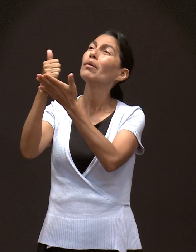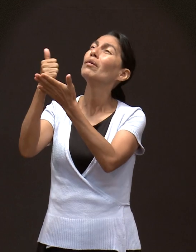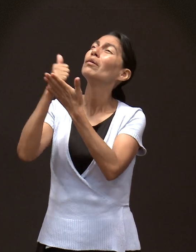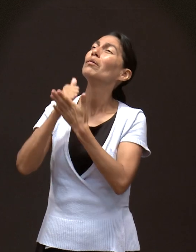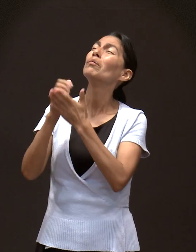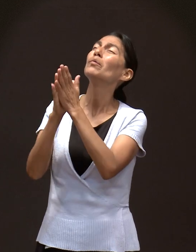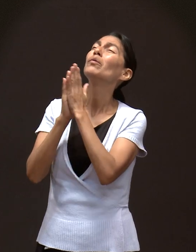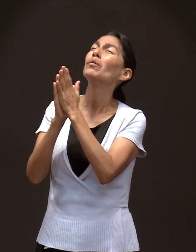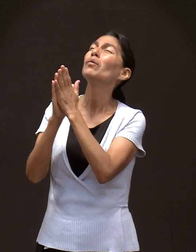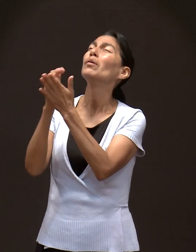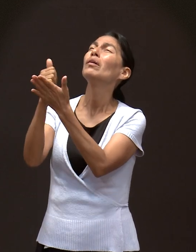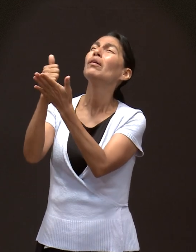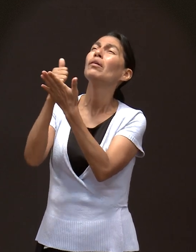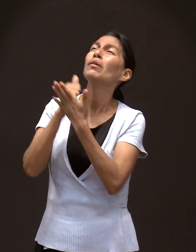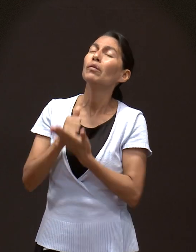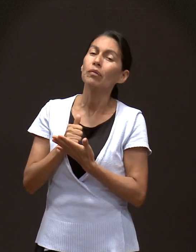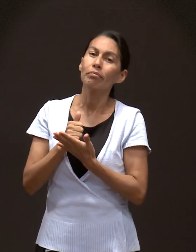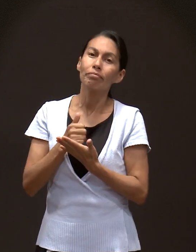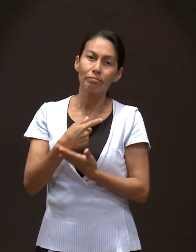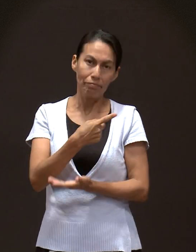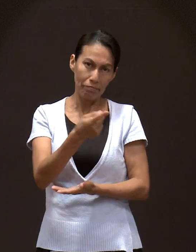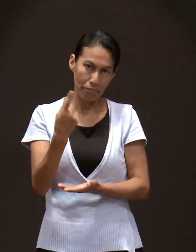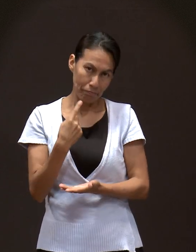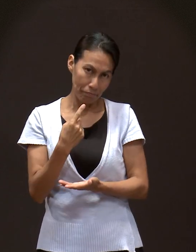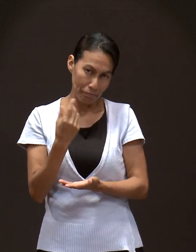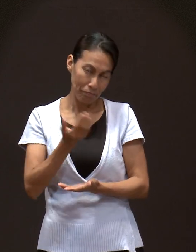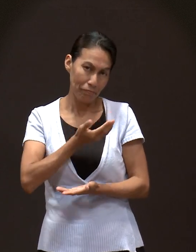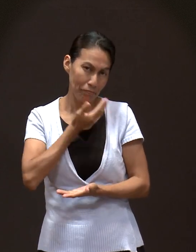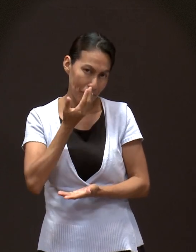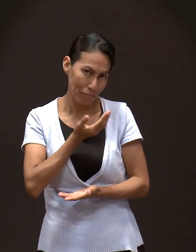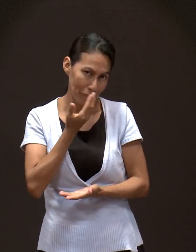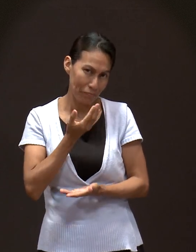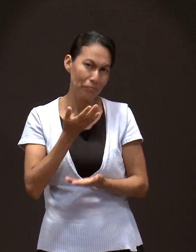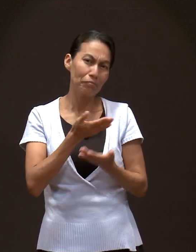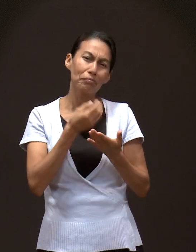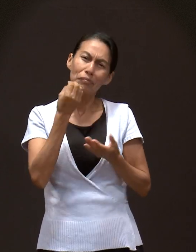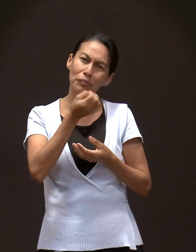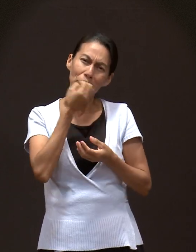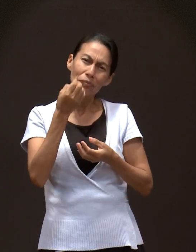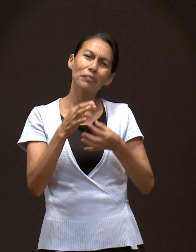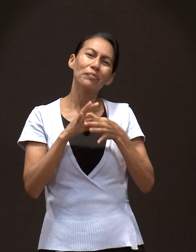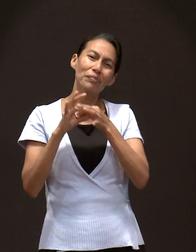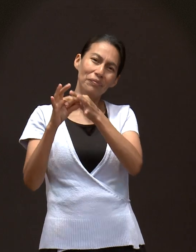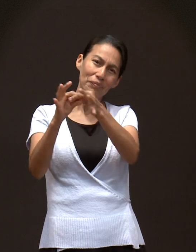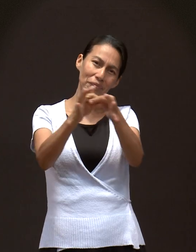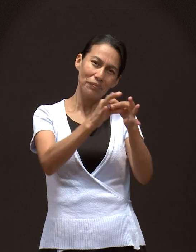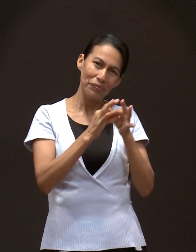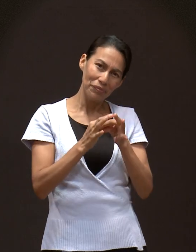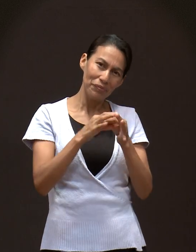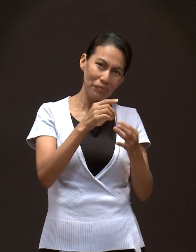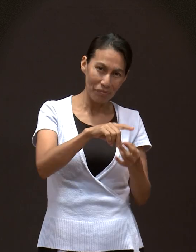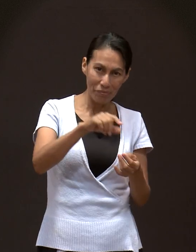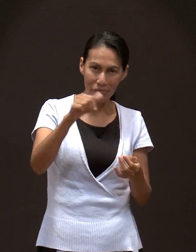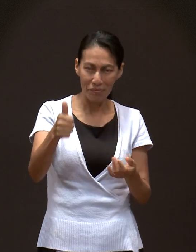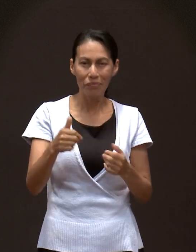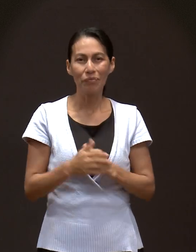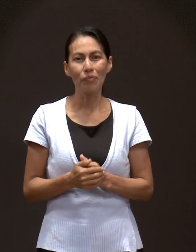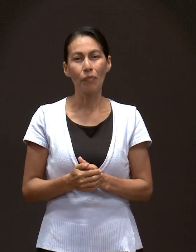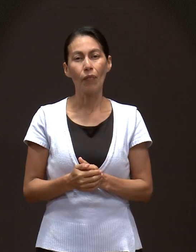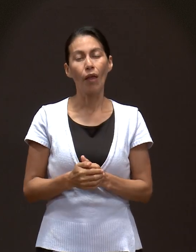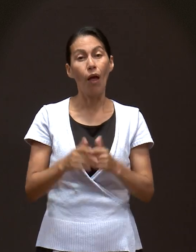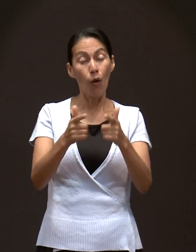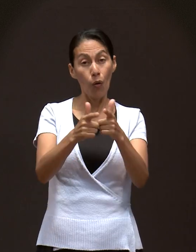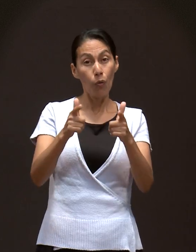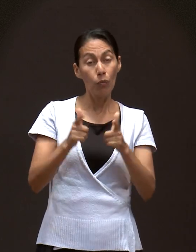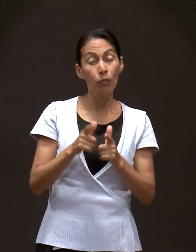cielo. Y nosotros acostumbramos aquí apoyarte en ese esfuerzo, orándolos unos por los otros. Hay un